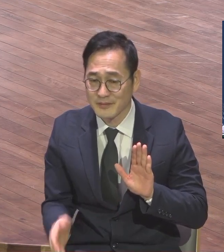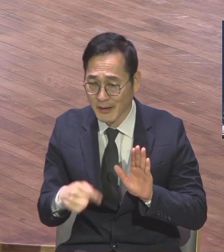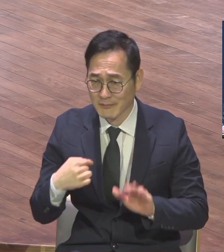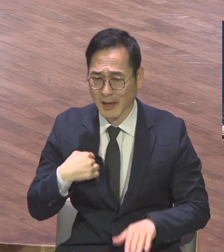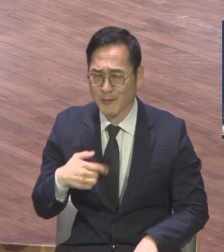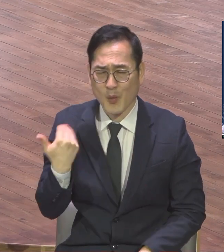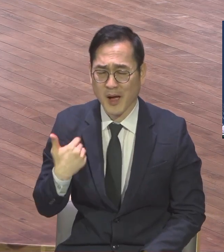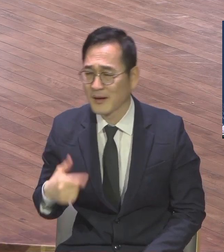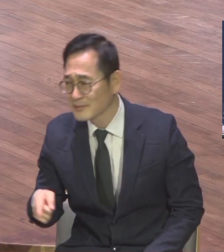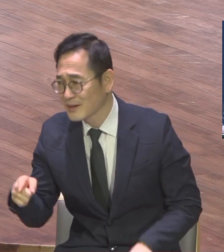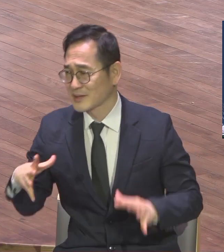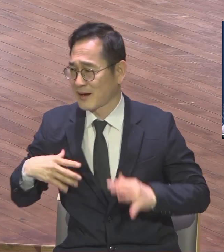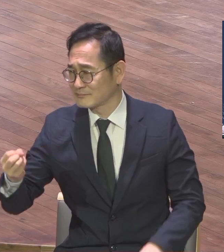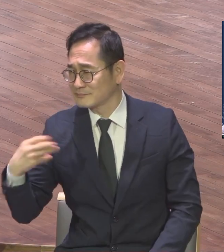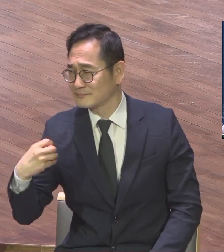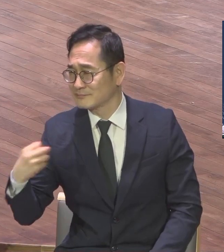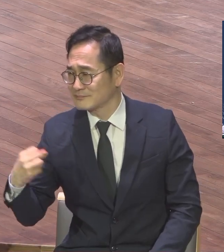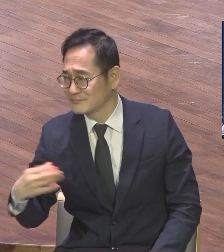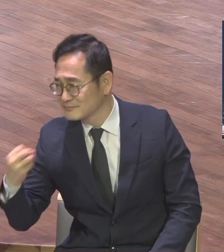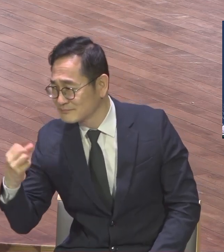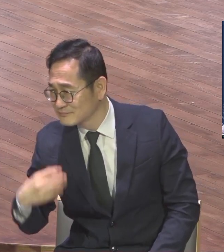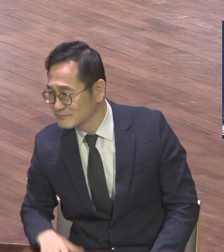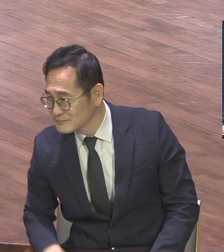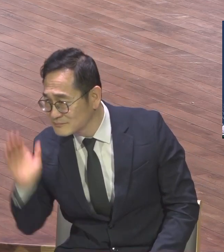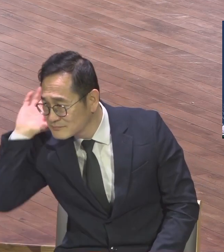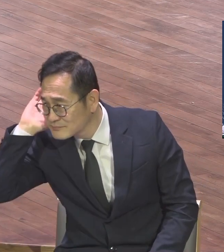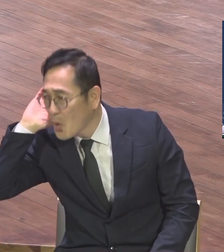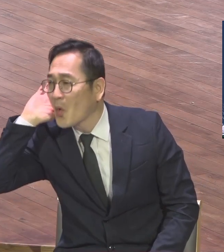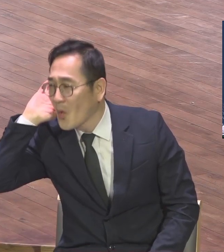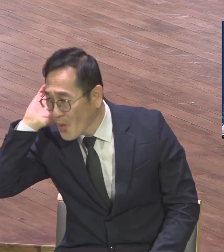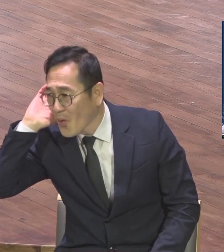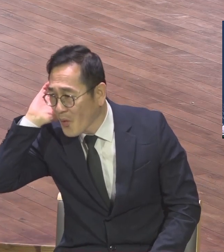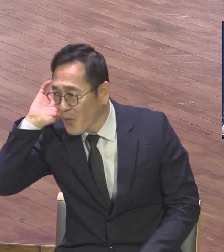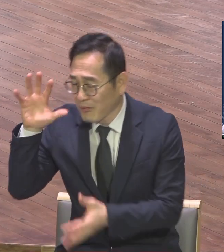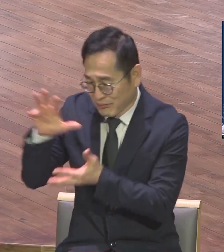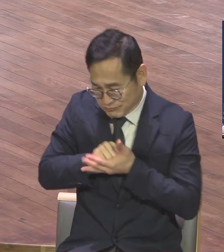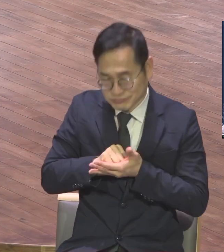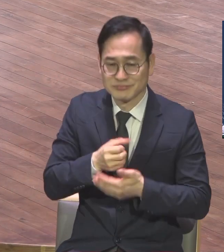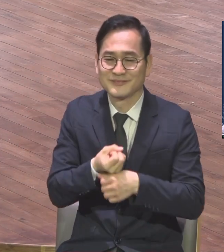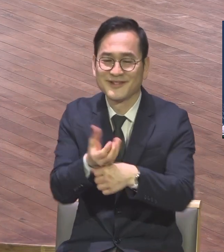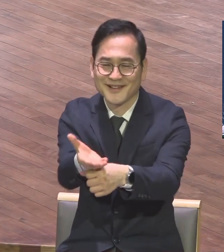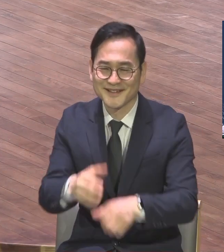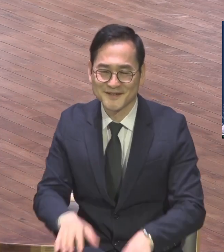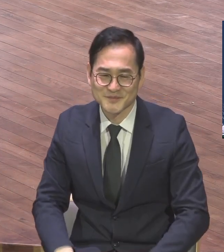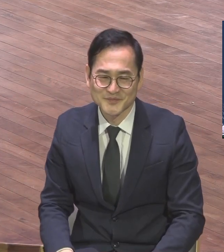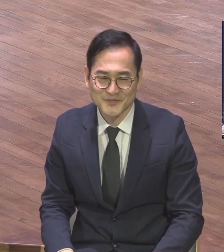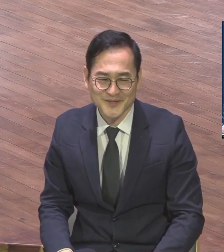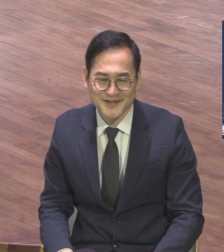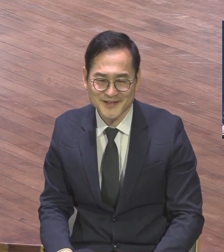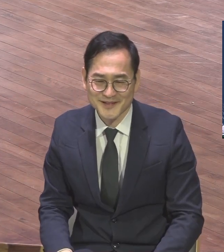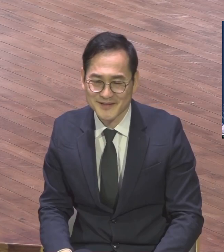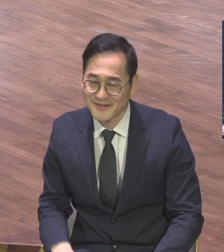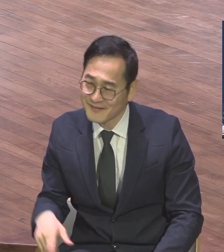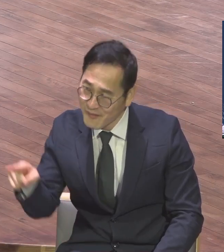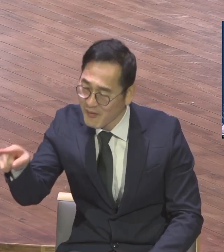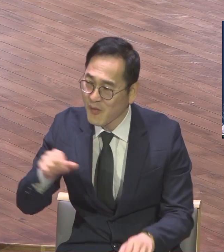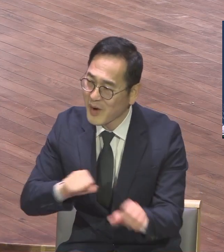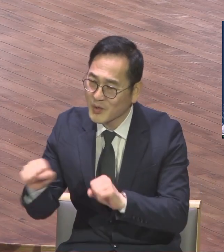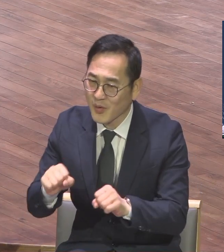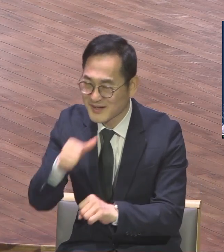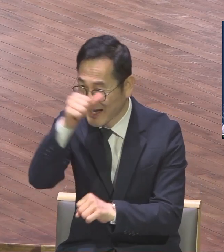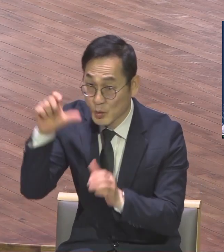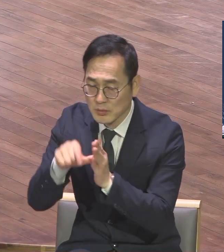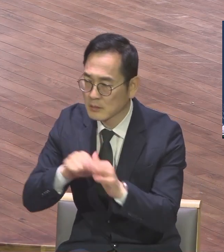네. 뭐 그냥 활동하시고 들어보면 대단하죠. 옛날에 그 활동에 청량년 멸례라는 게 대단했거든요.